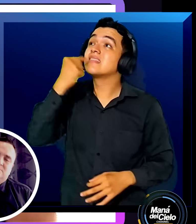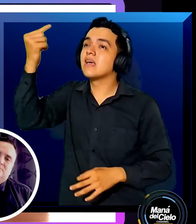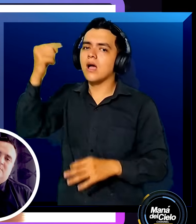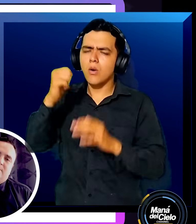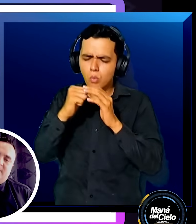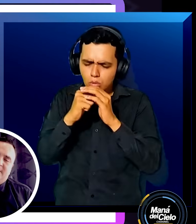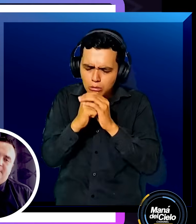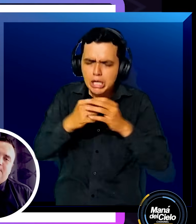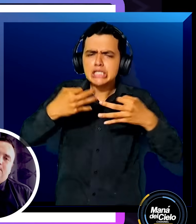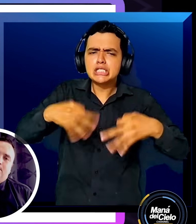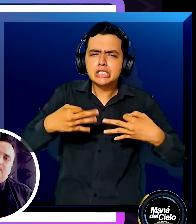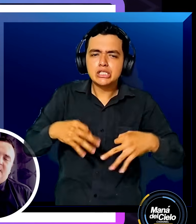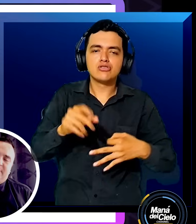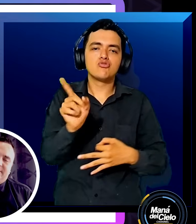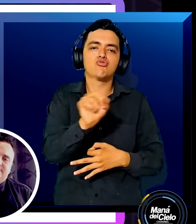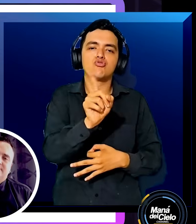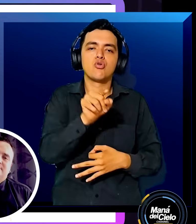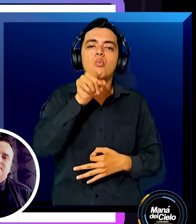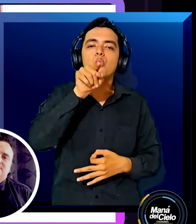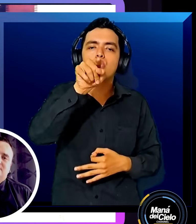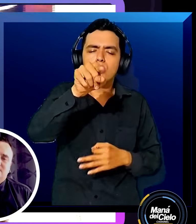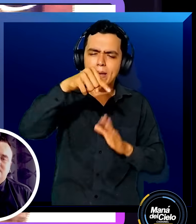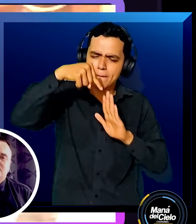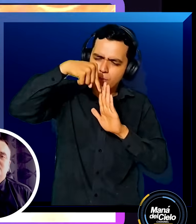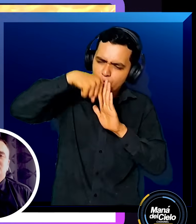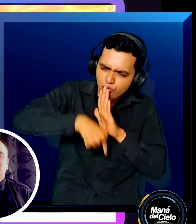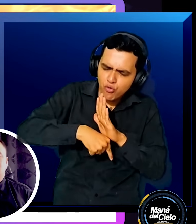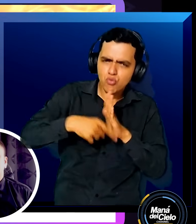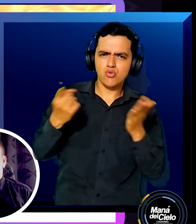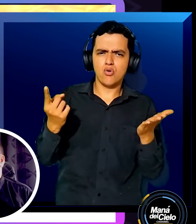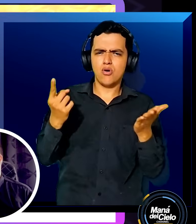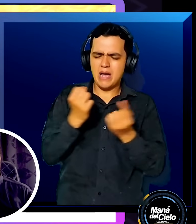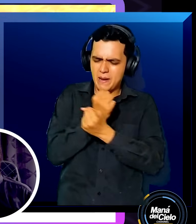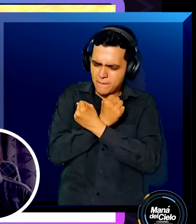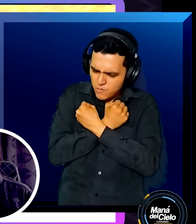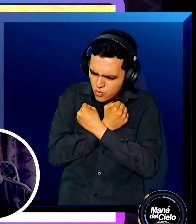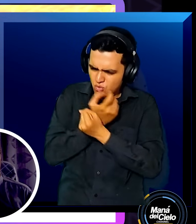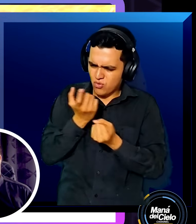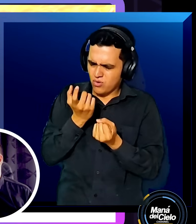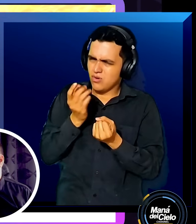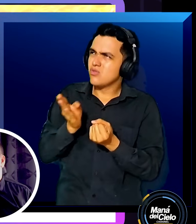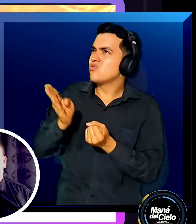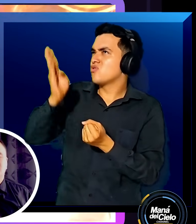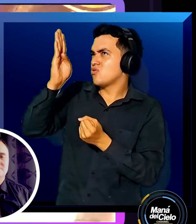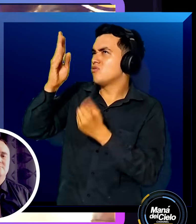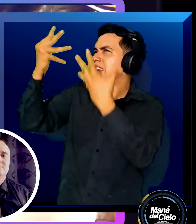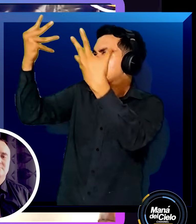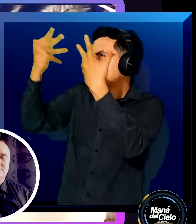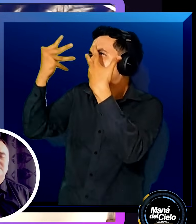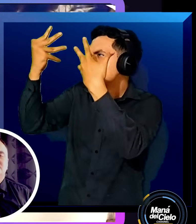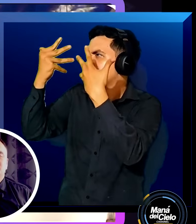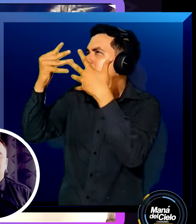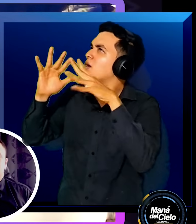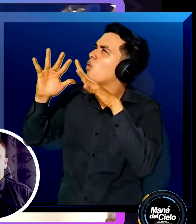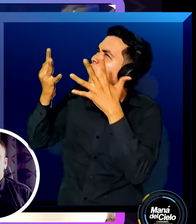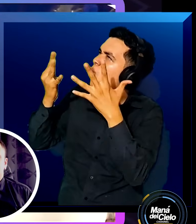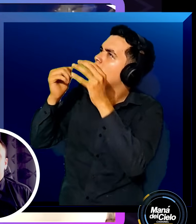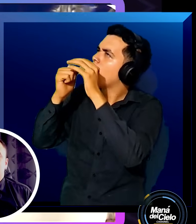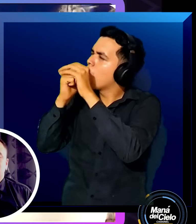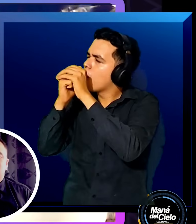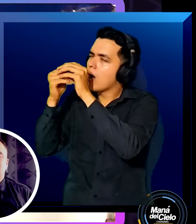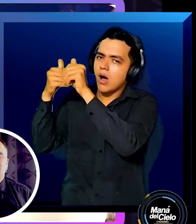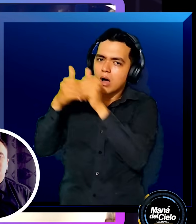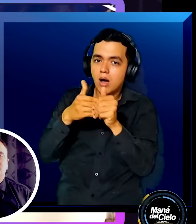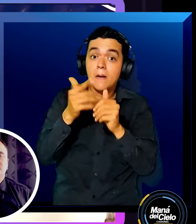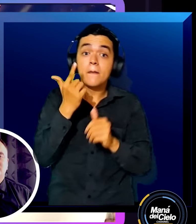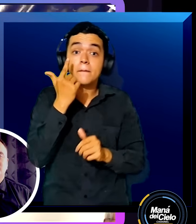puse la mano en el vientre. Yo le tenía una mano puesta a ella y arrodillada, y la otra me la puse en el vientre y le dije: Señor, dame amor por esta